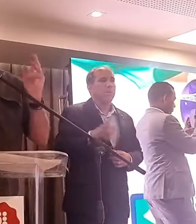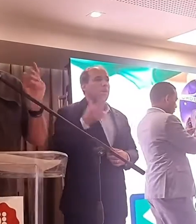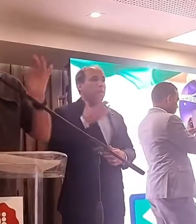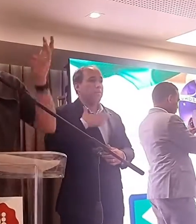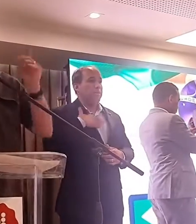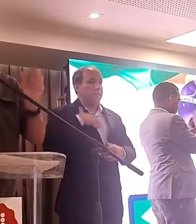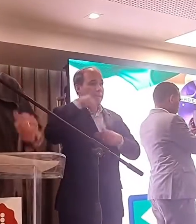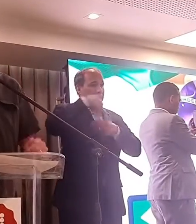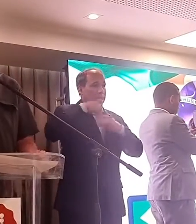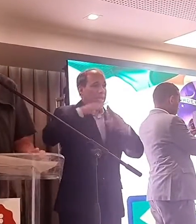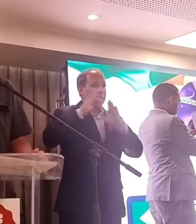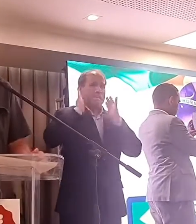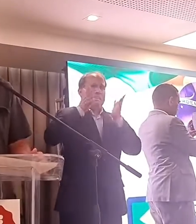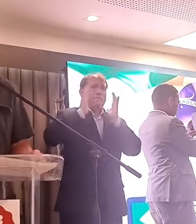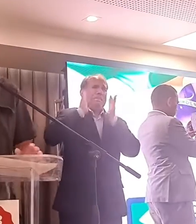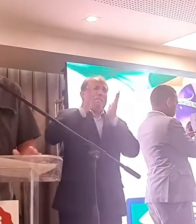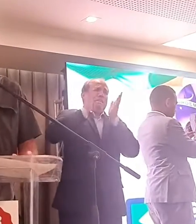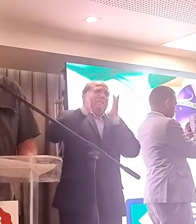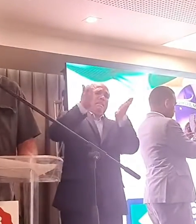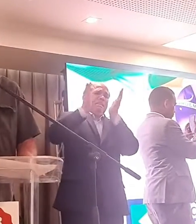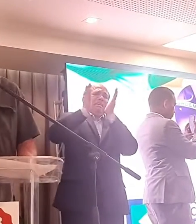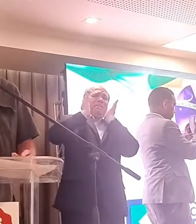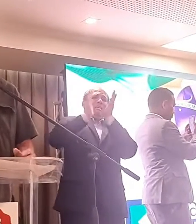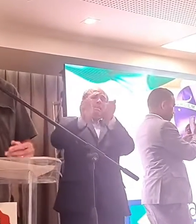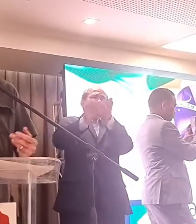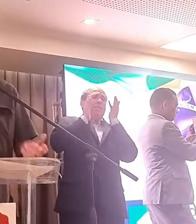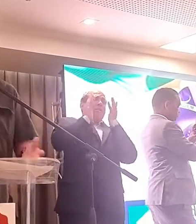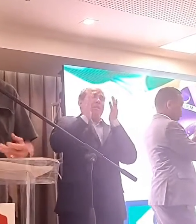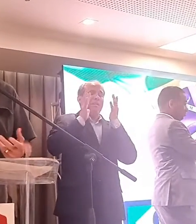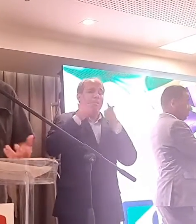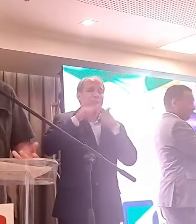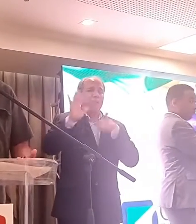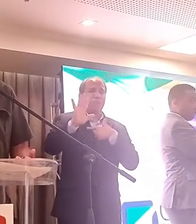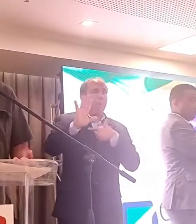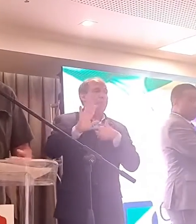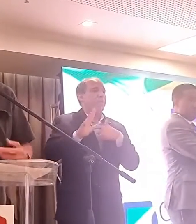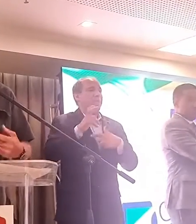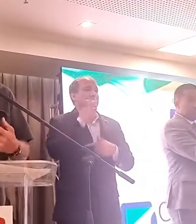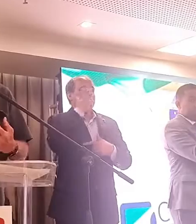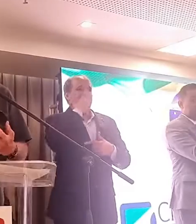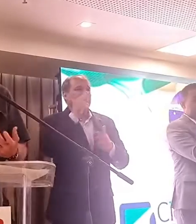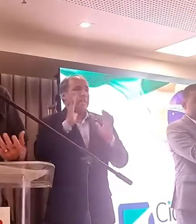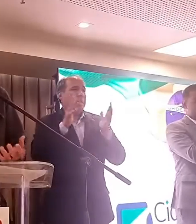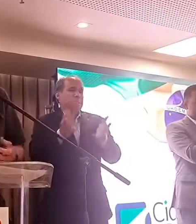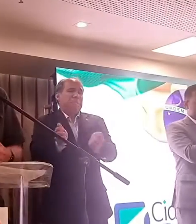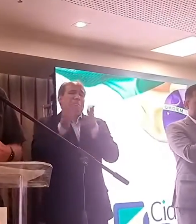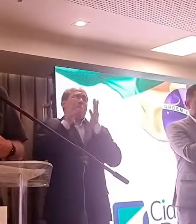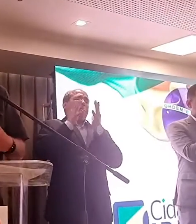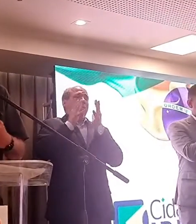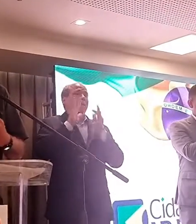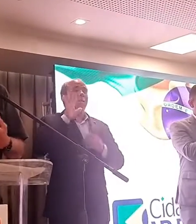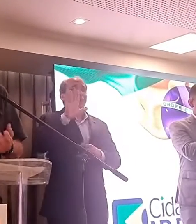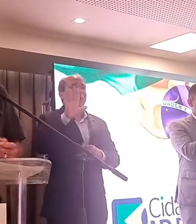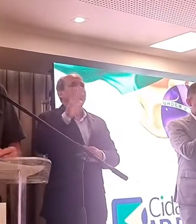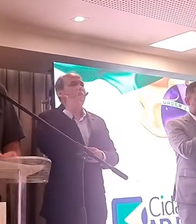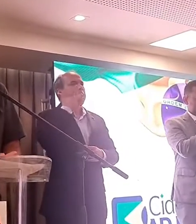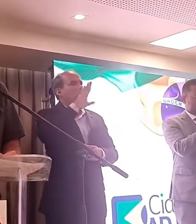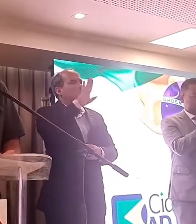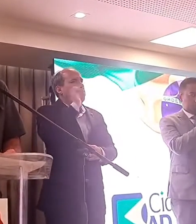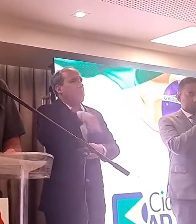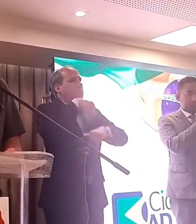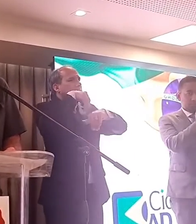grita em casa em libras. Eu não tenho problema. Né? Mas ela fala muito bem, dá um recado muito bem.